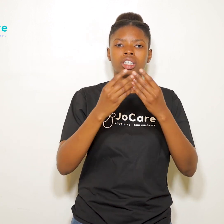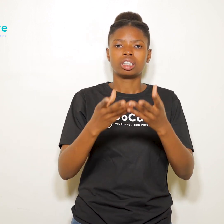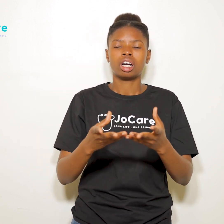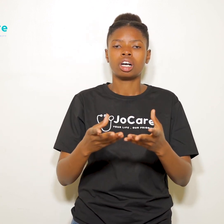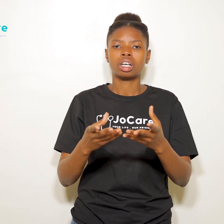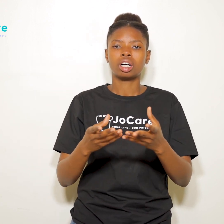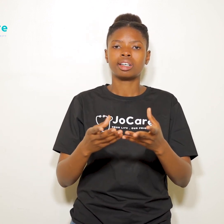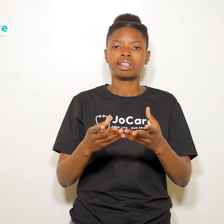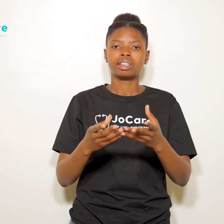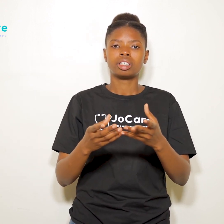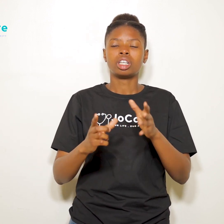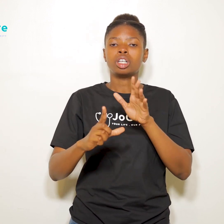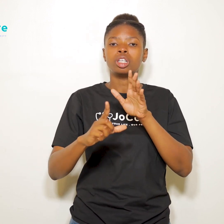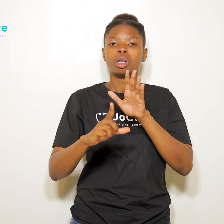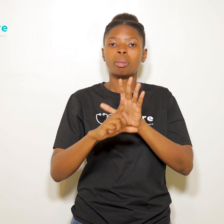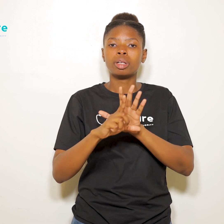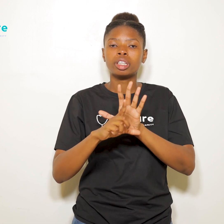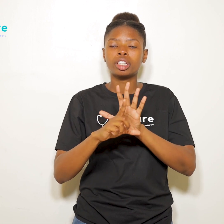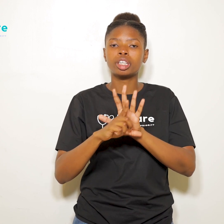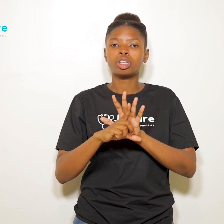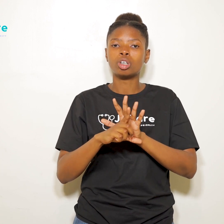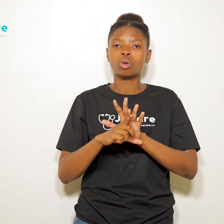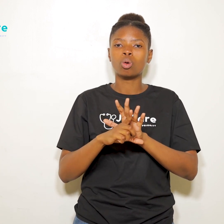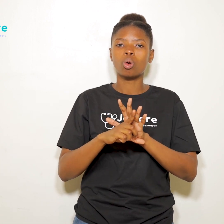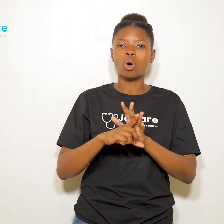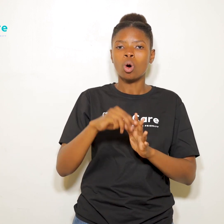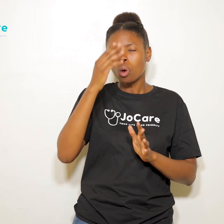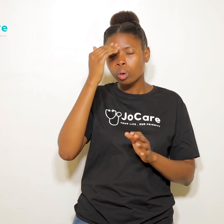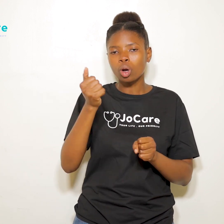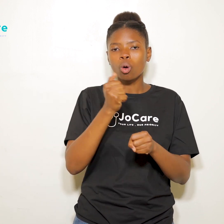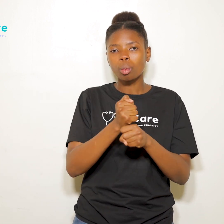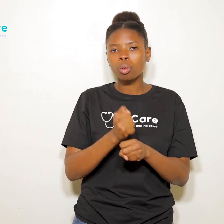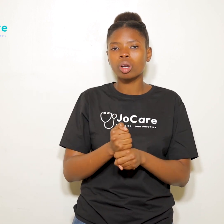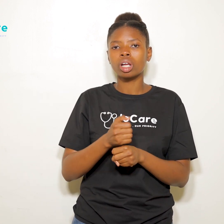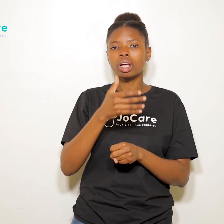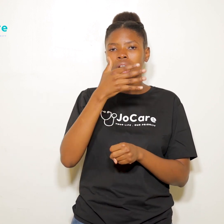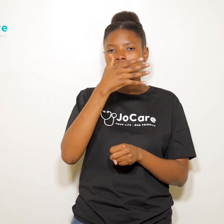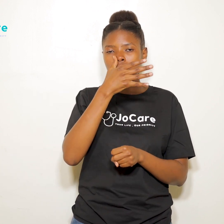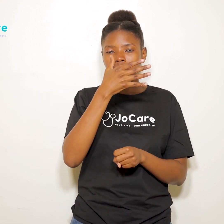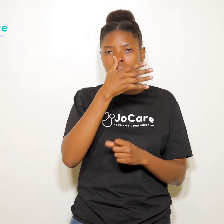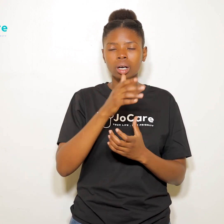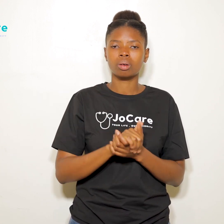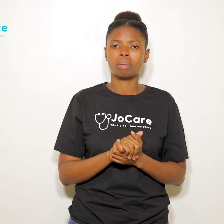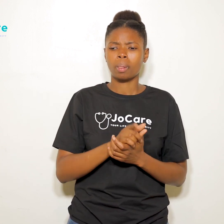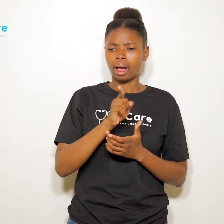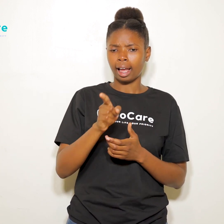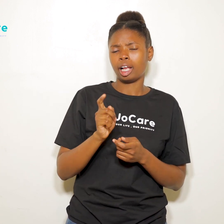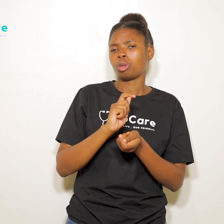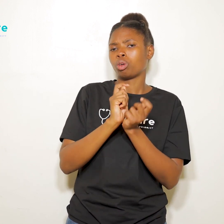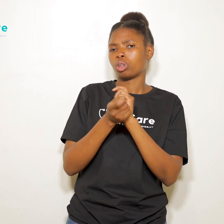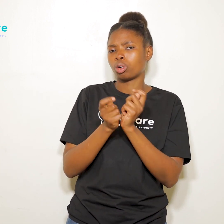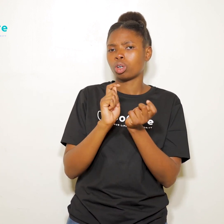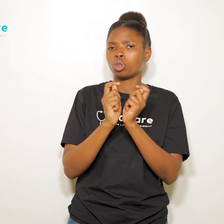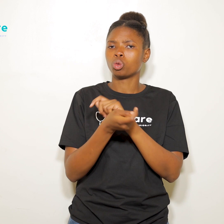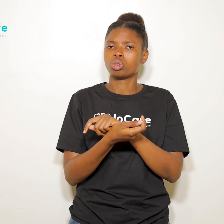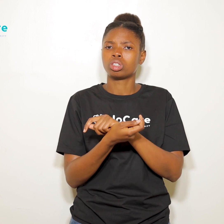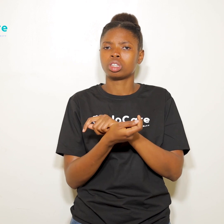gutanga nka komande cyangwa amategeko ku mirerantanga, noneho bigatuma iryo hindagurika ryose twavuzeho rishobora